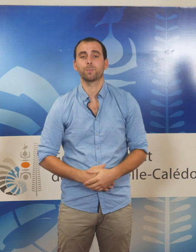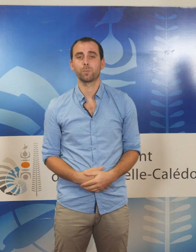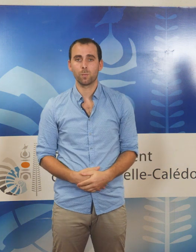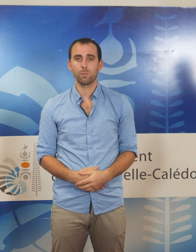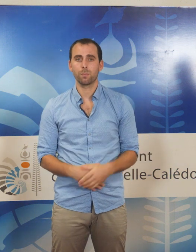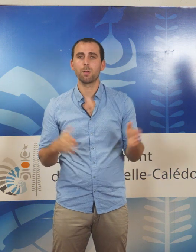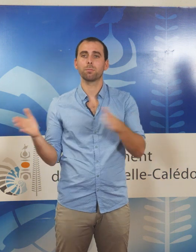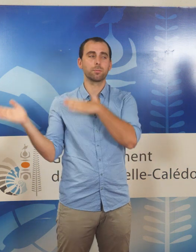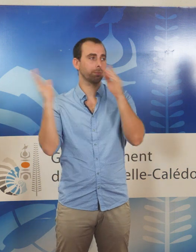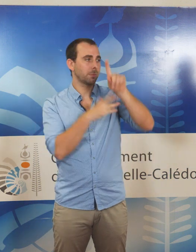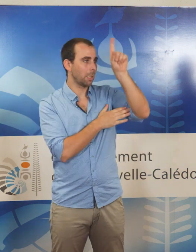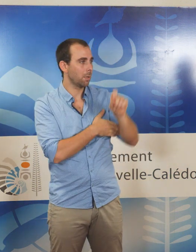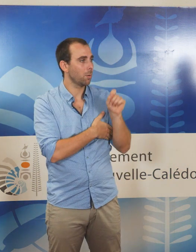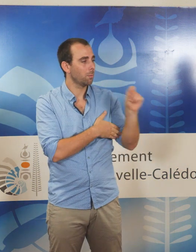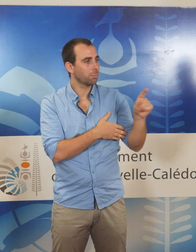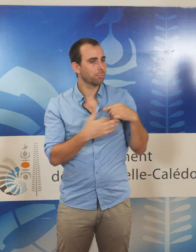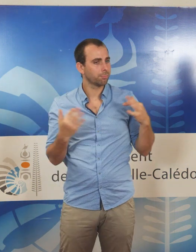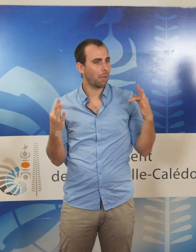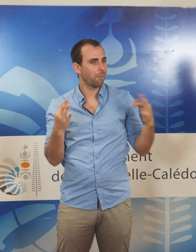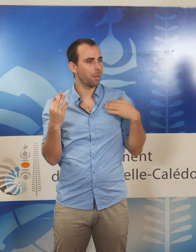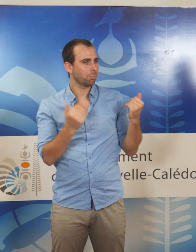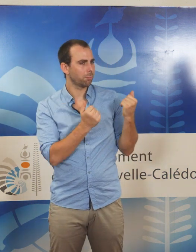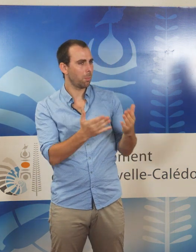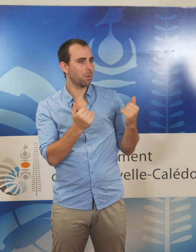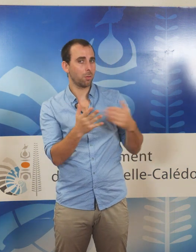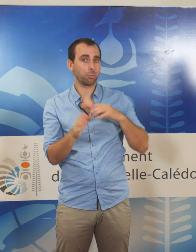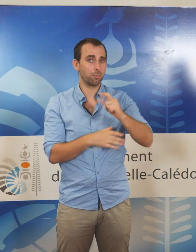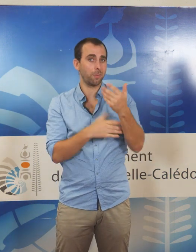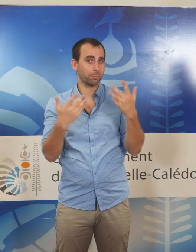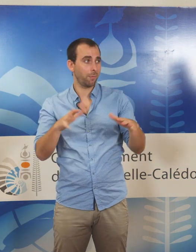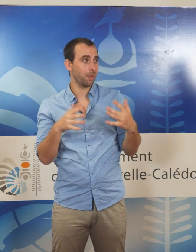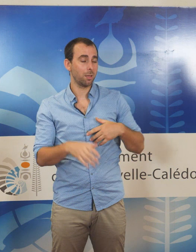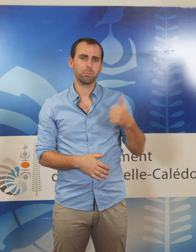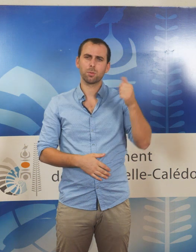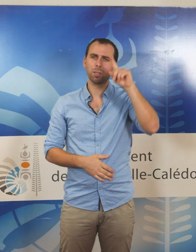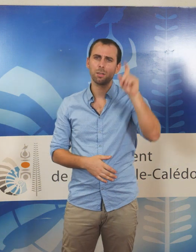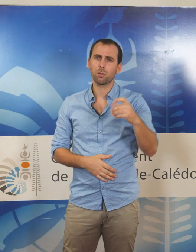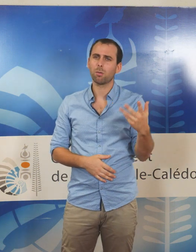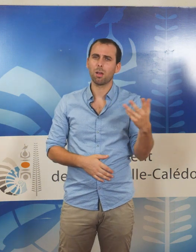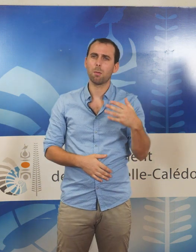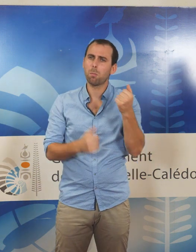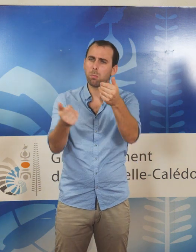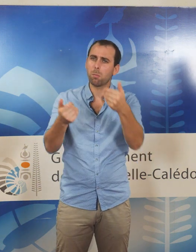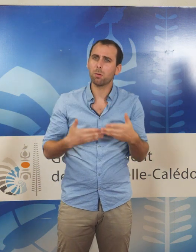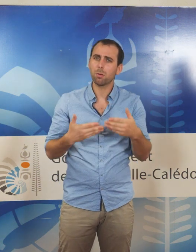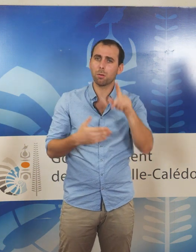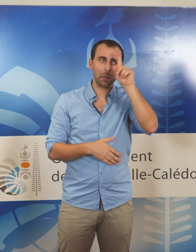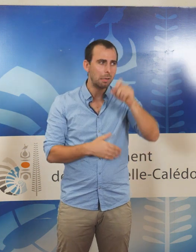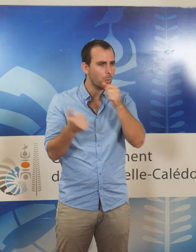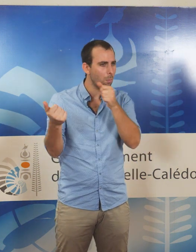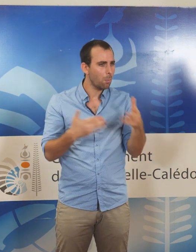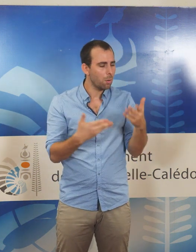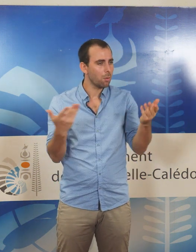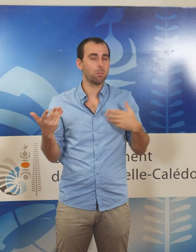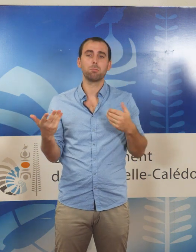question pour M. Gigès, des questions, propositions, pour terminer, parce que... Une question quoi, pardon? Voilà. Une question, proposition? Question, proposition, parce